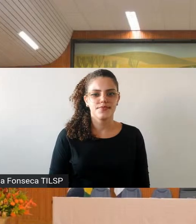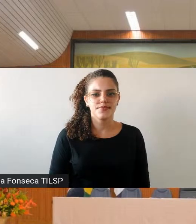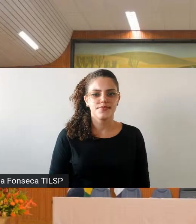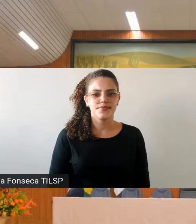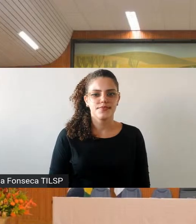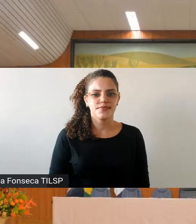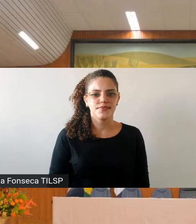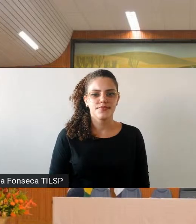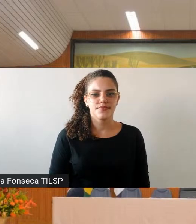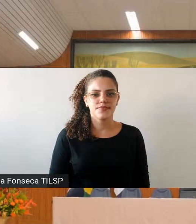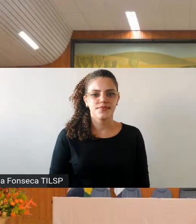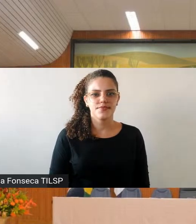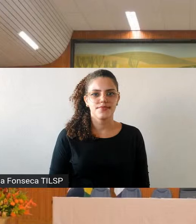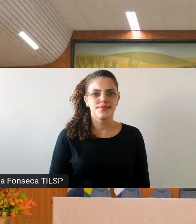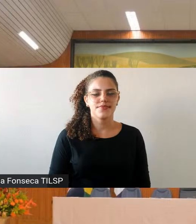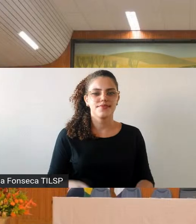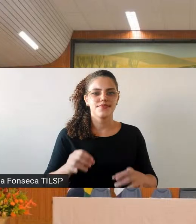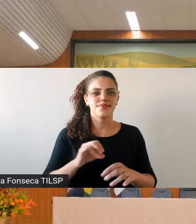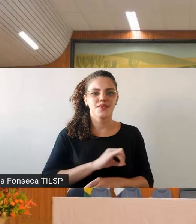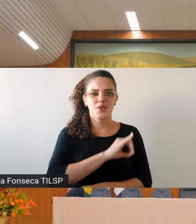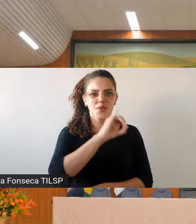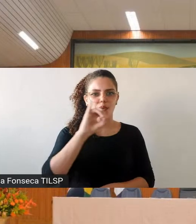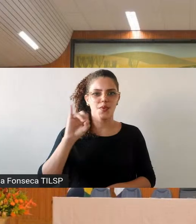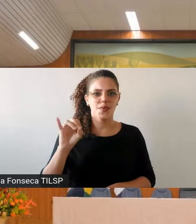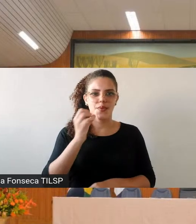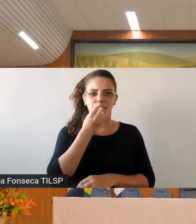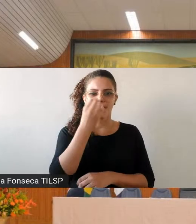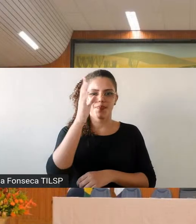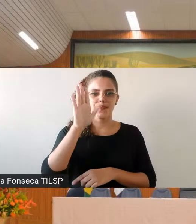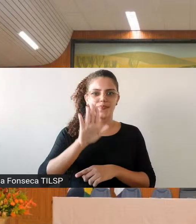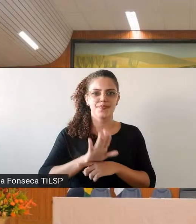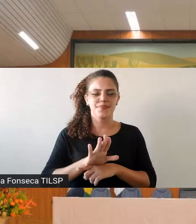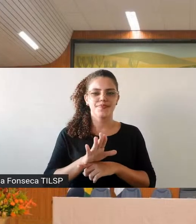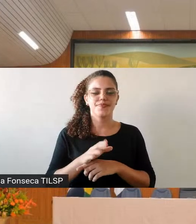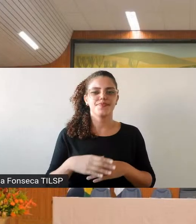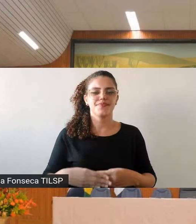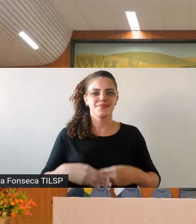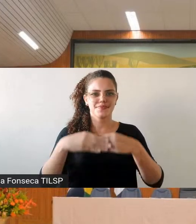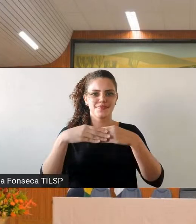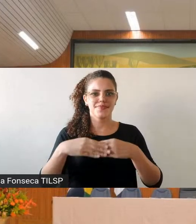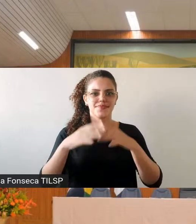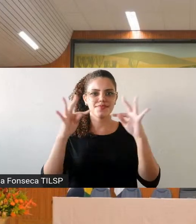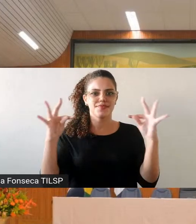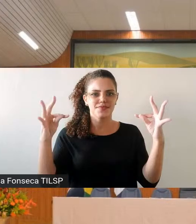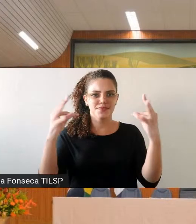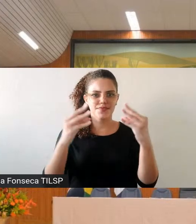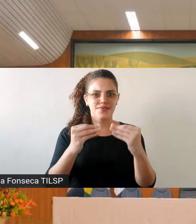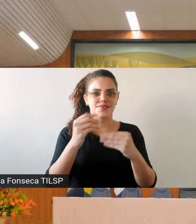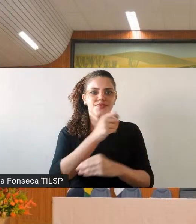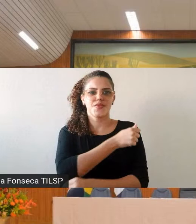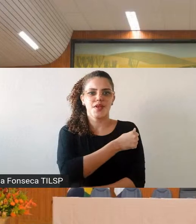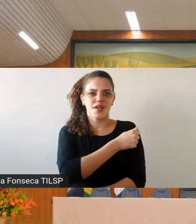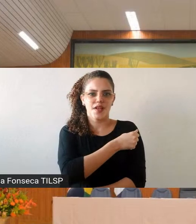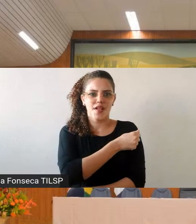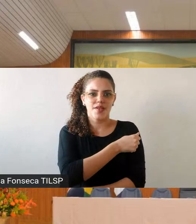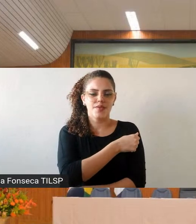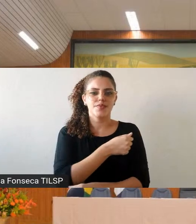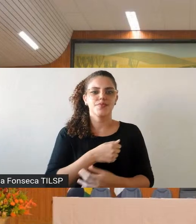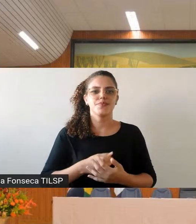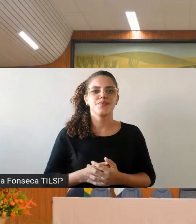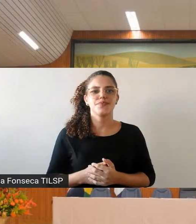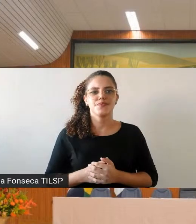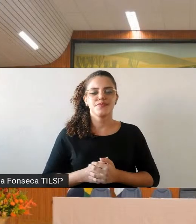Olá, boa tarde. Quero saudar aqui todos e todas as estudantes, né, todos que compõem